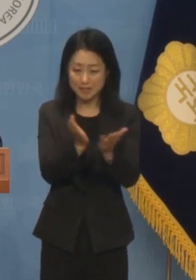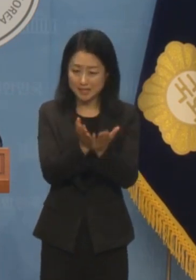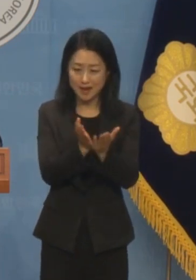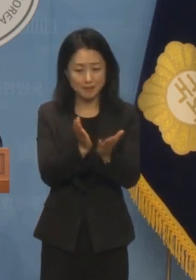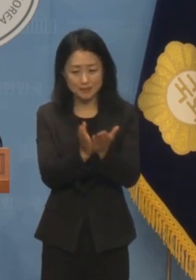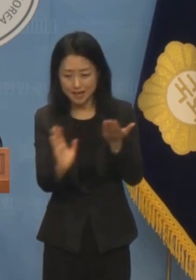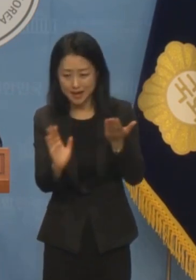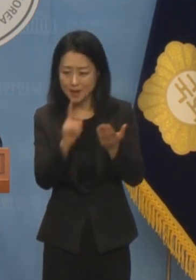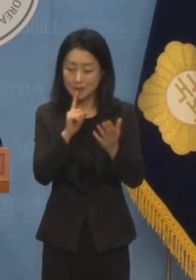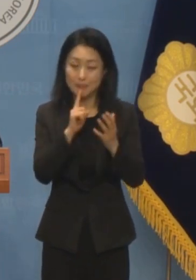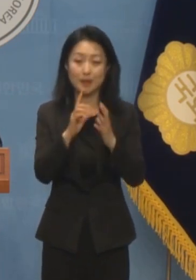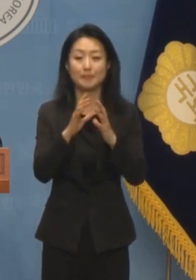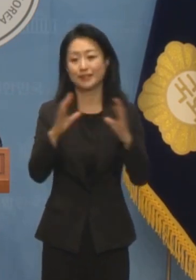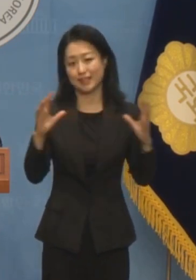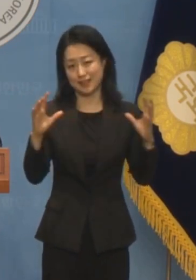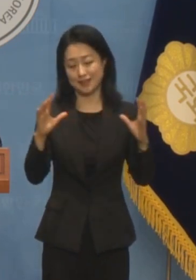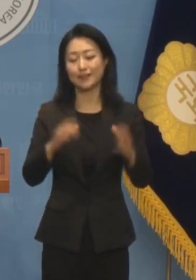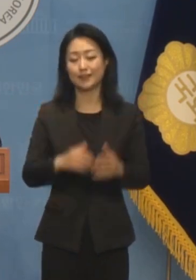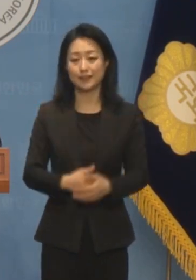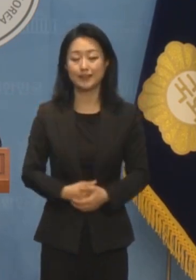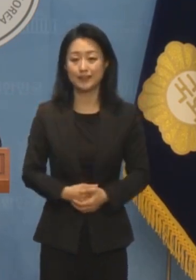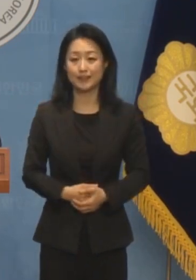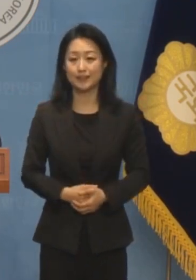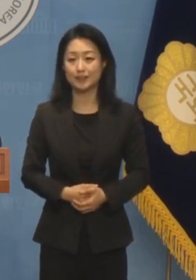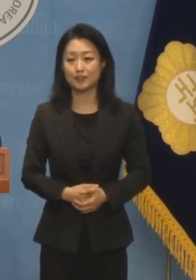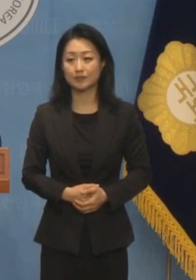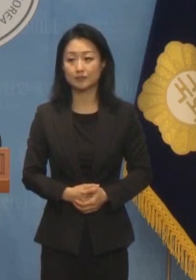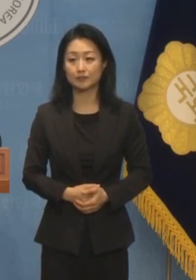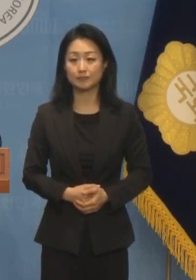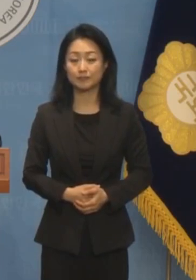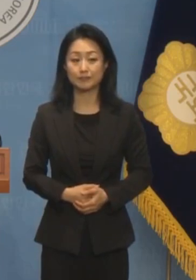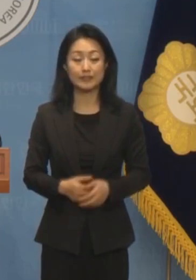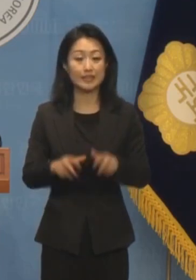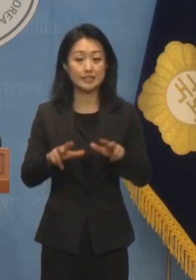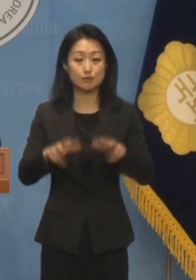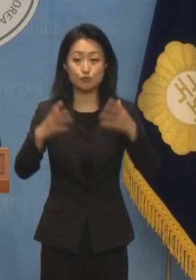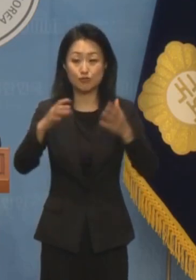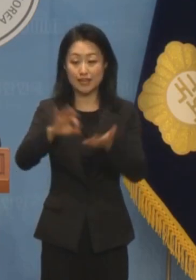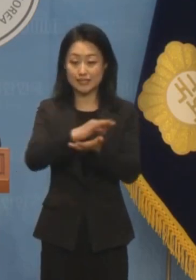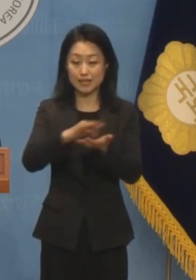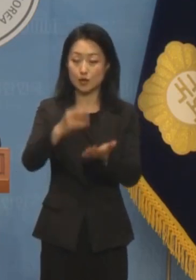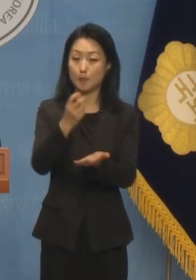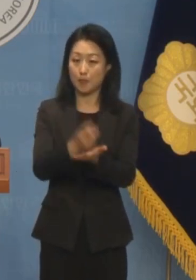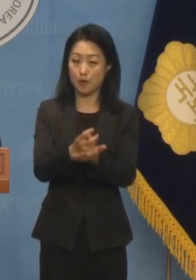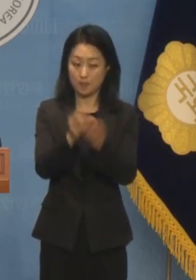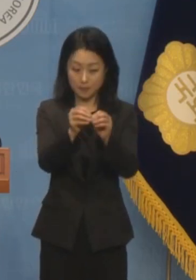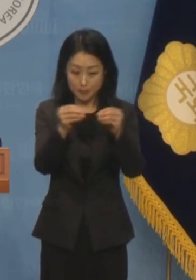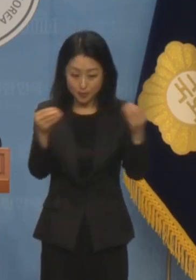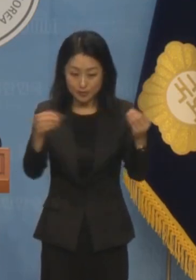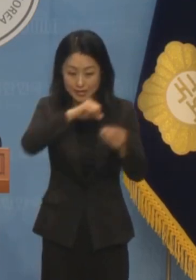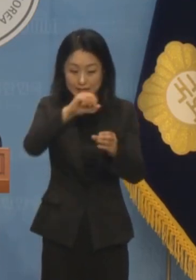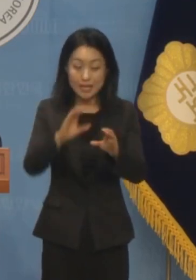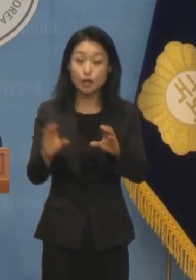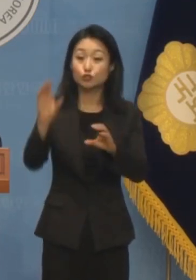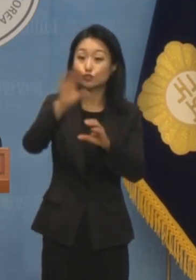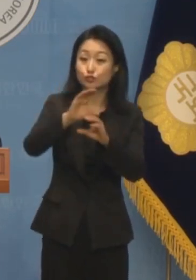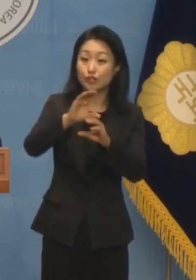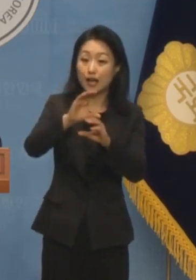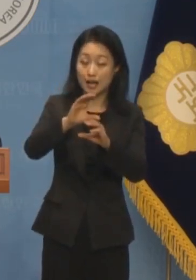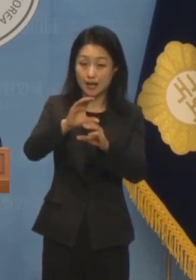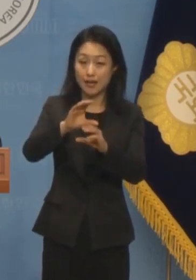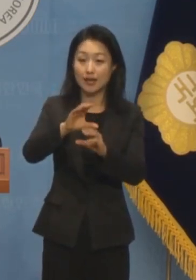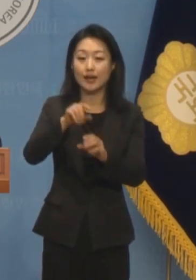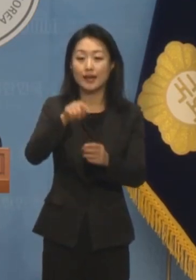맞는지 논란은 생길 수밖에 없습니다. 현행 국가재정법에서는 추경 편성 사유를